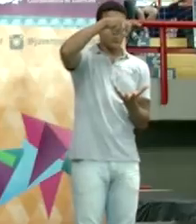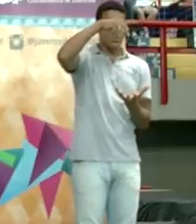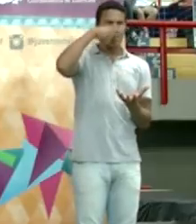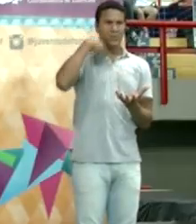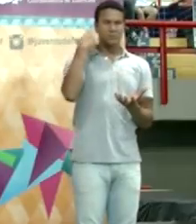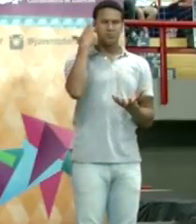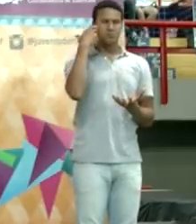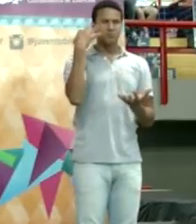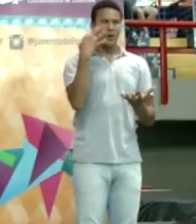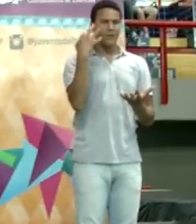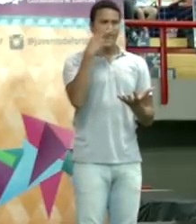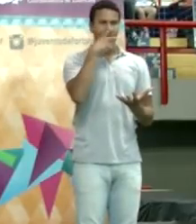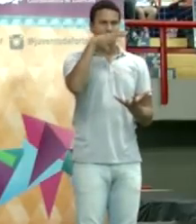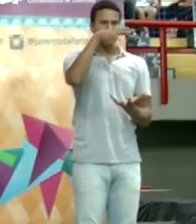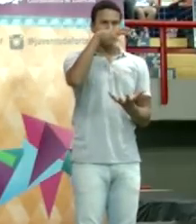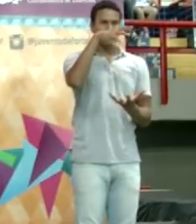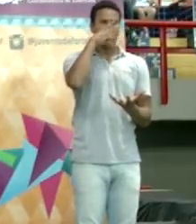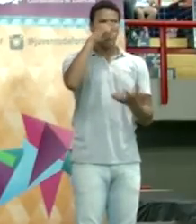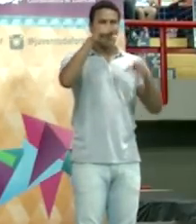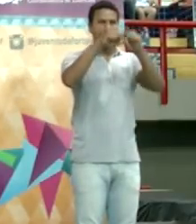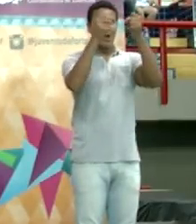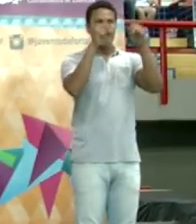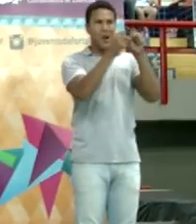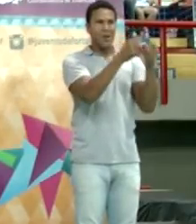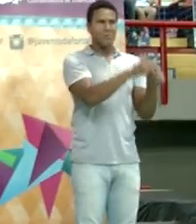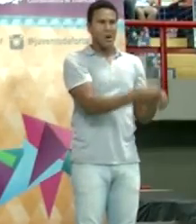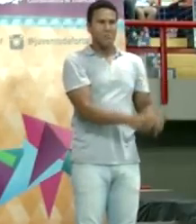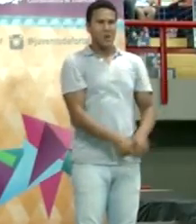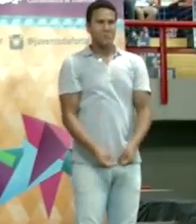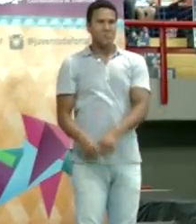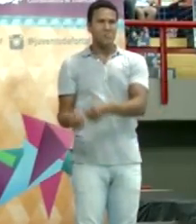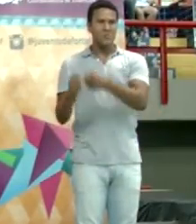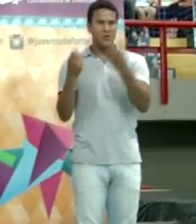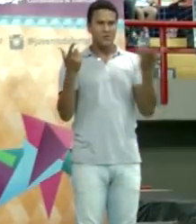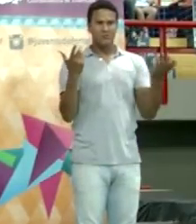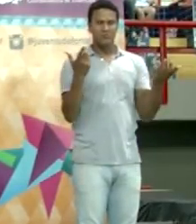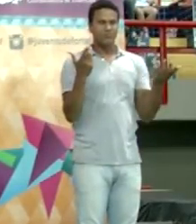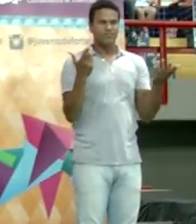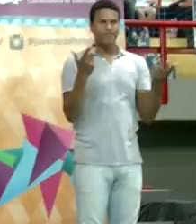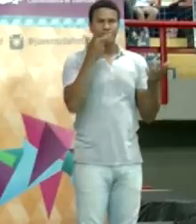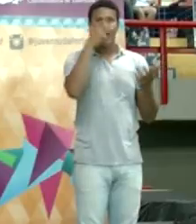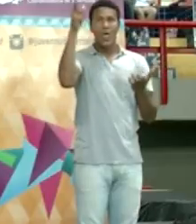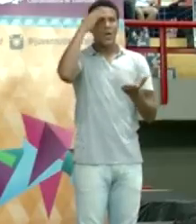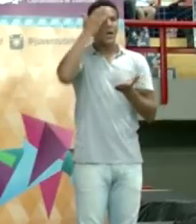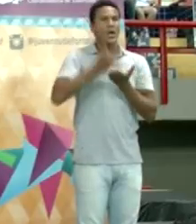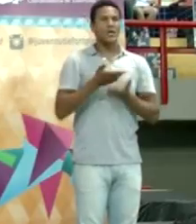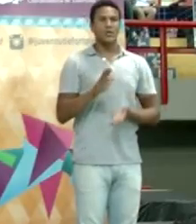Eu, sinceramente, eu não acho que vale a pena pagar para ver.